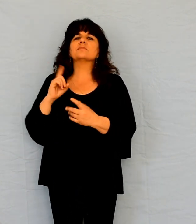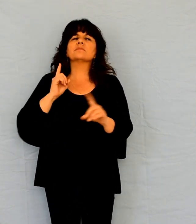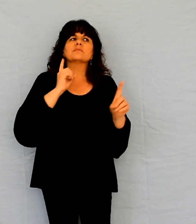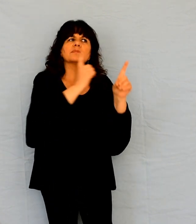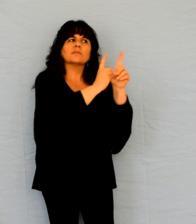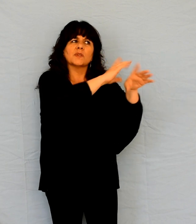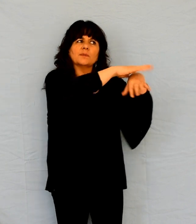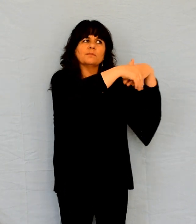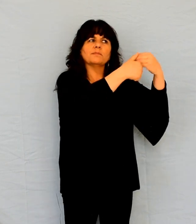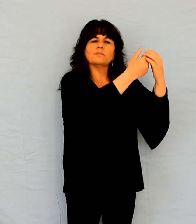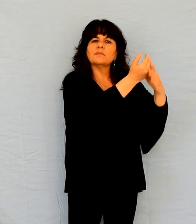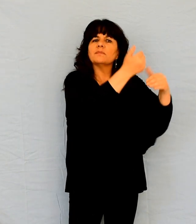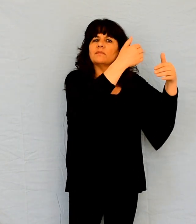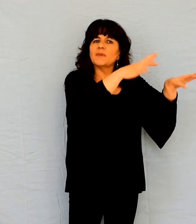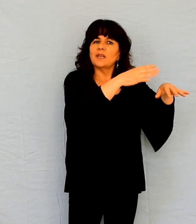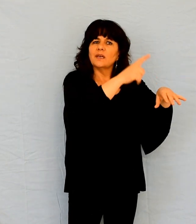Puis il le descendit de la croix,